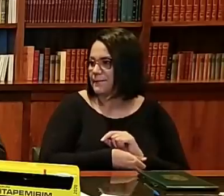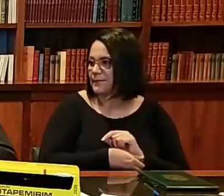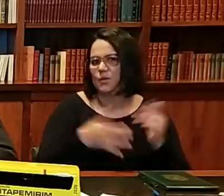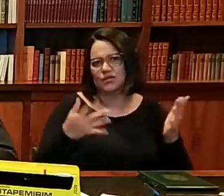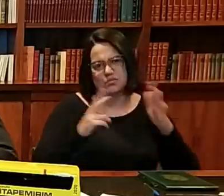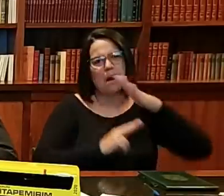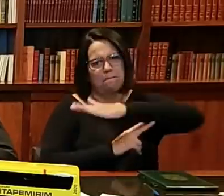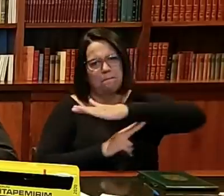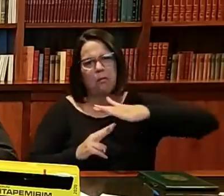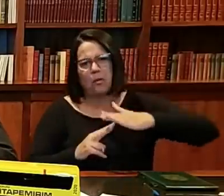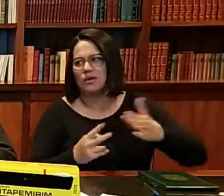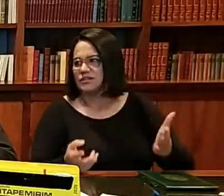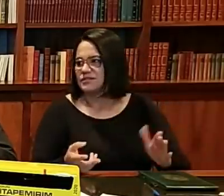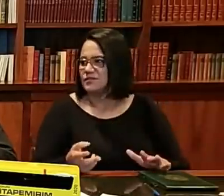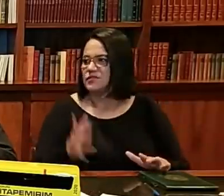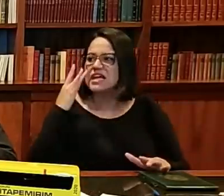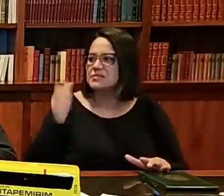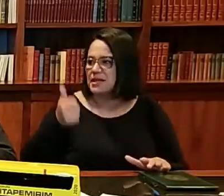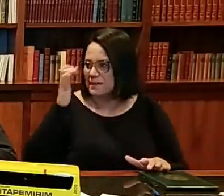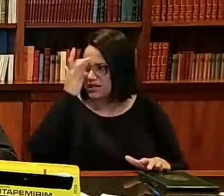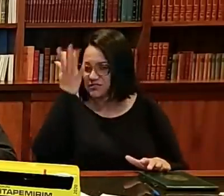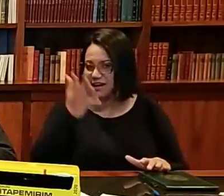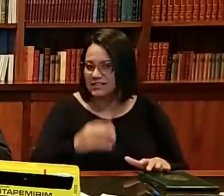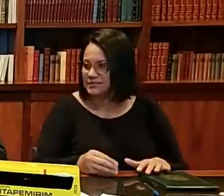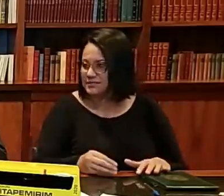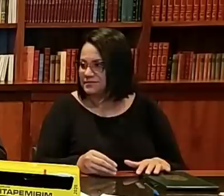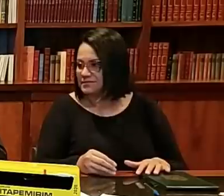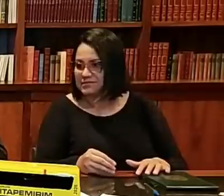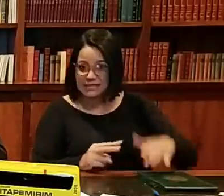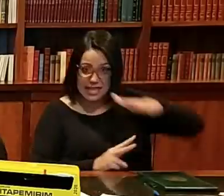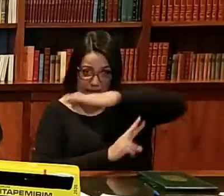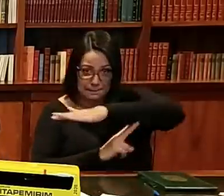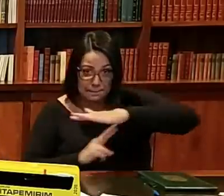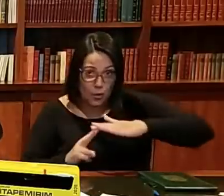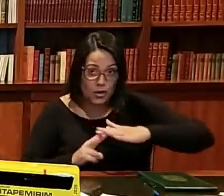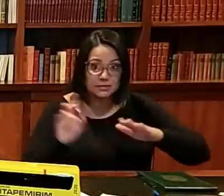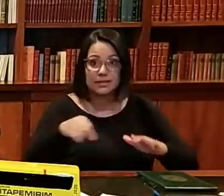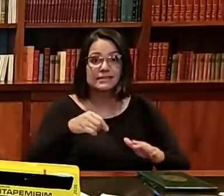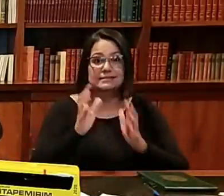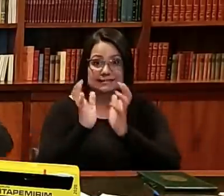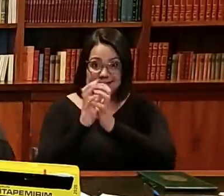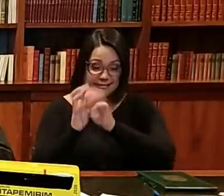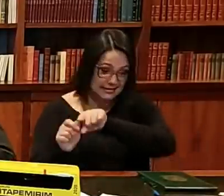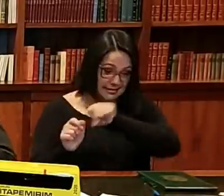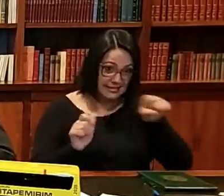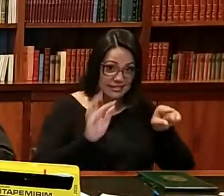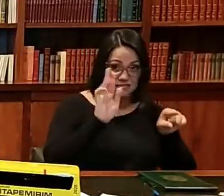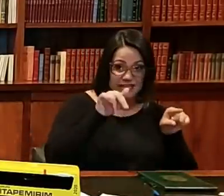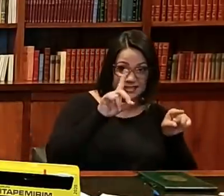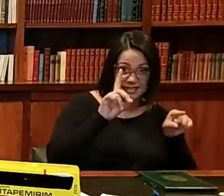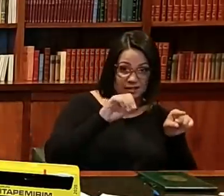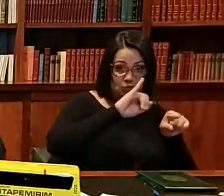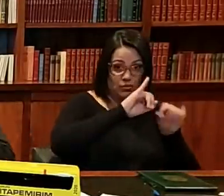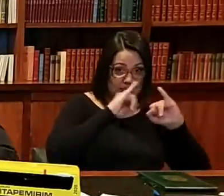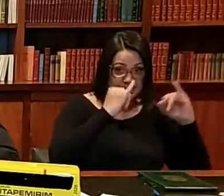Uma ponte. E daí? O que é mais fácil fazer? Essa ponte até Fernando Noronha ou uma via, uma asfaltada, o